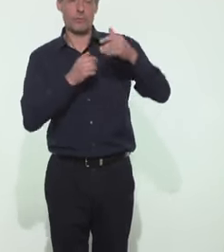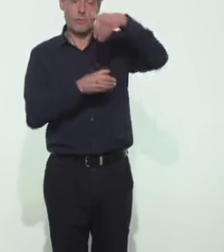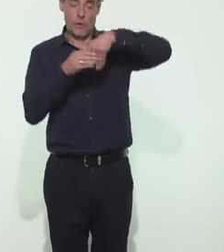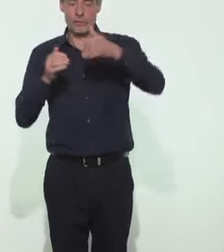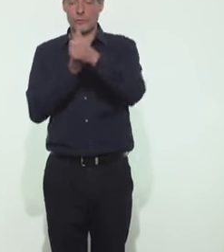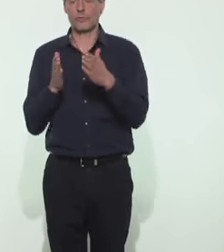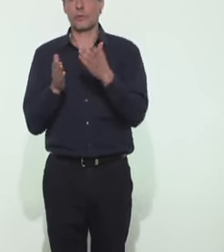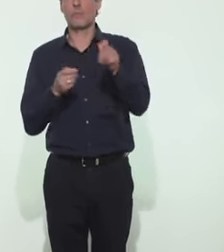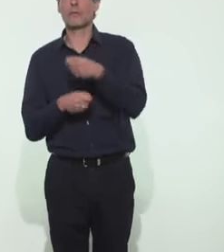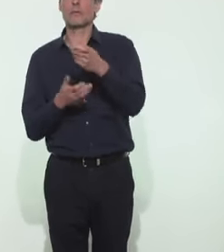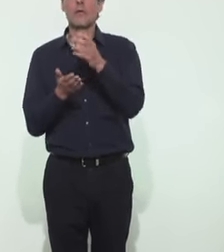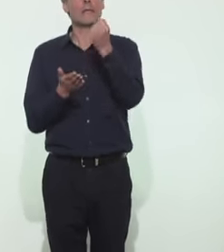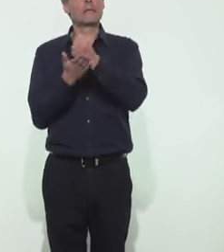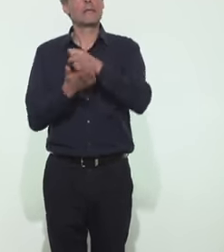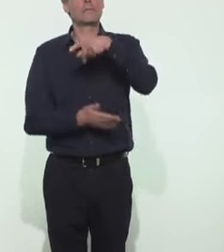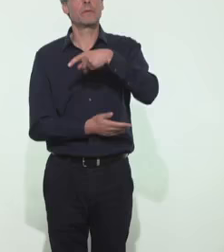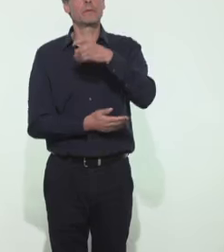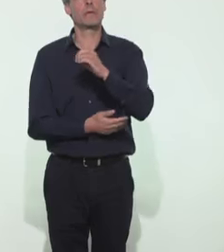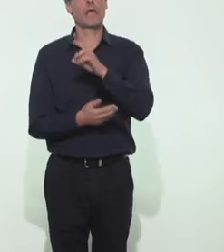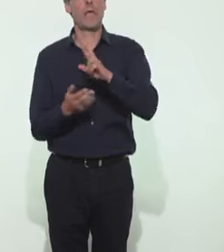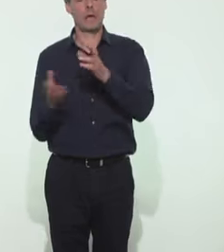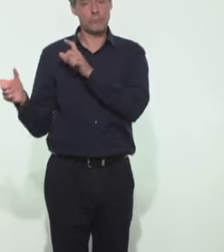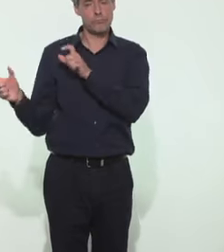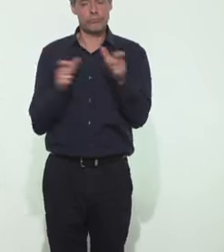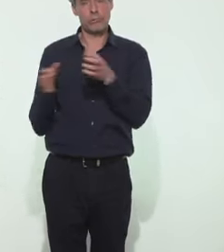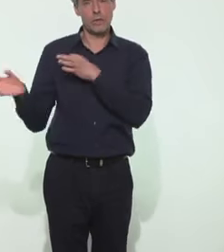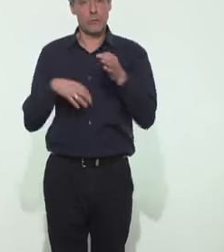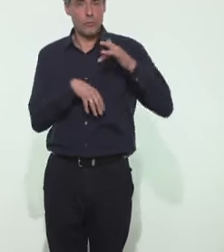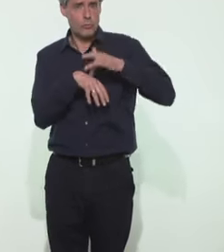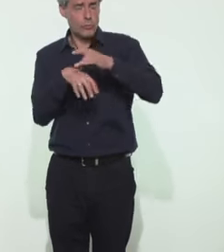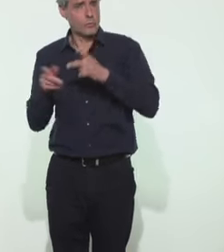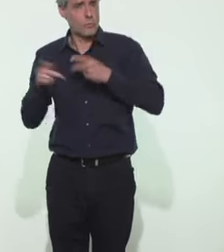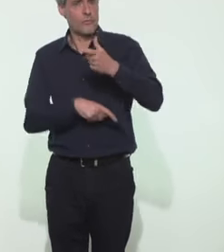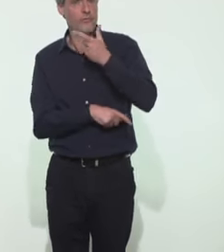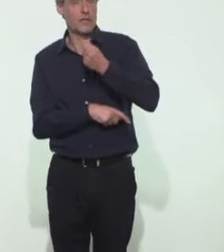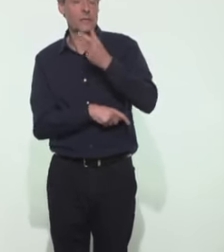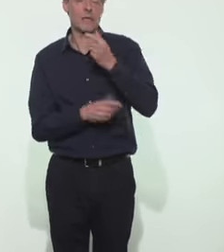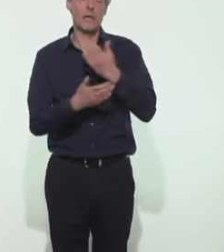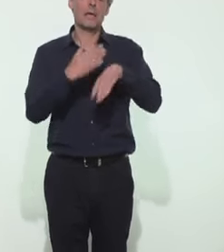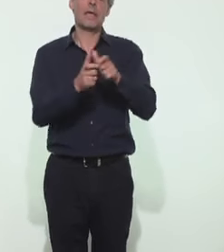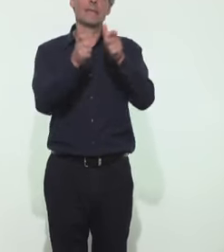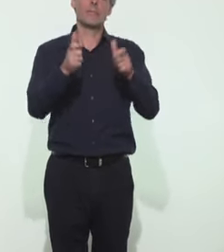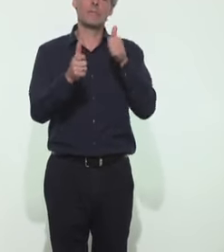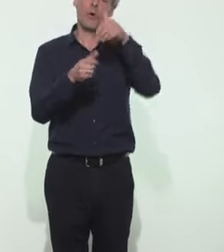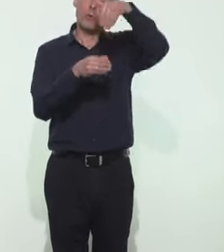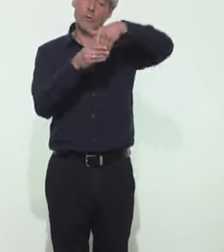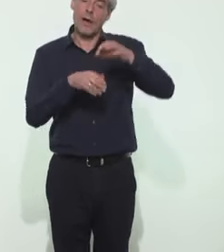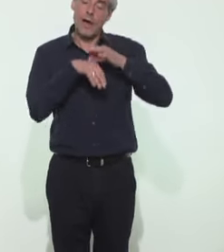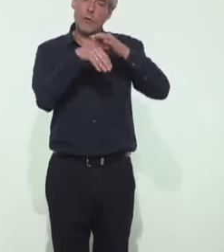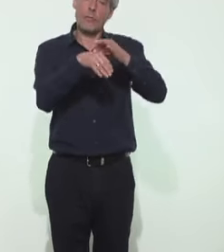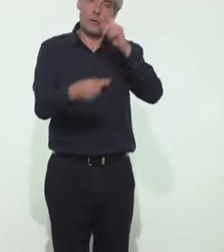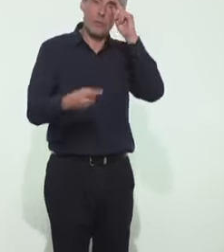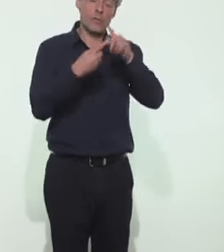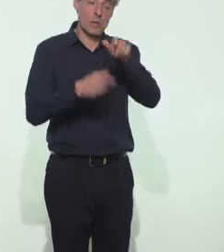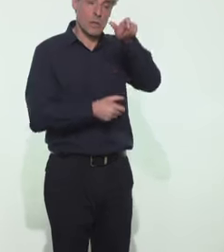la réalisation des tests pcr de recherche virale sera aussi faciliter les établissements seront accompagnés pour prendre en charge